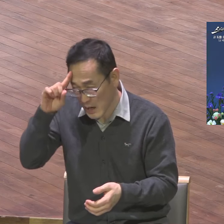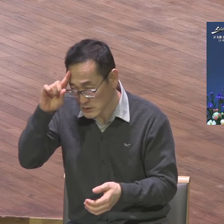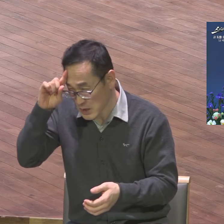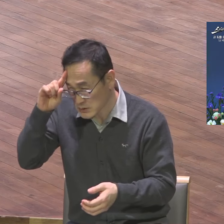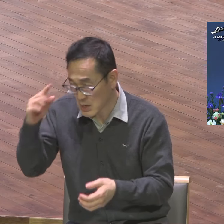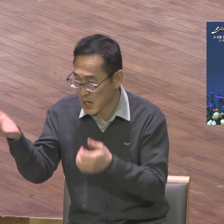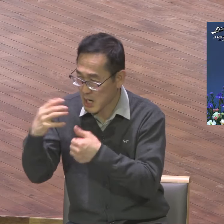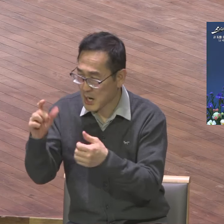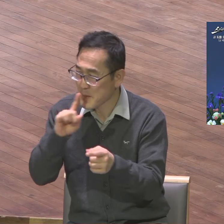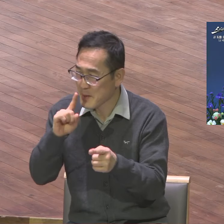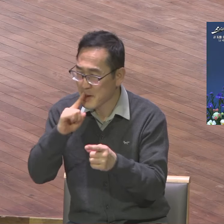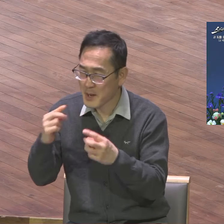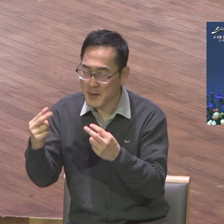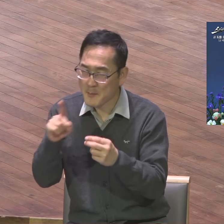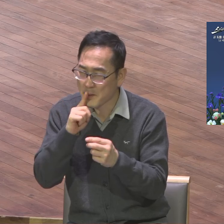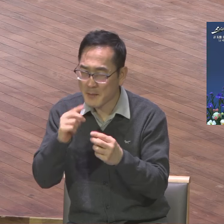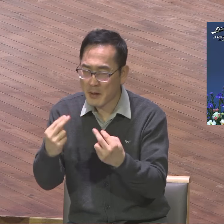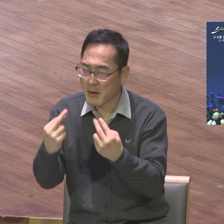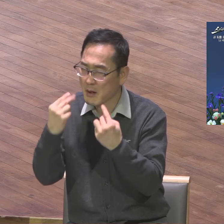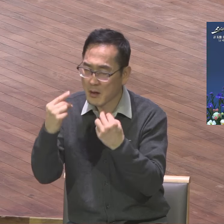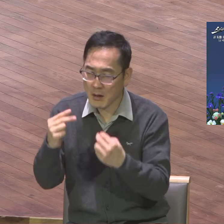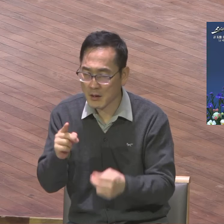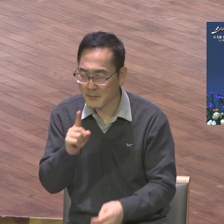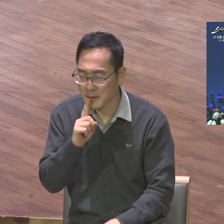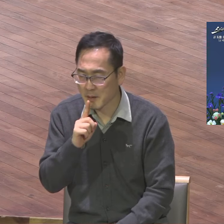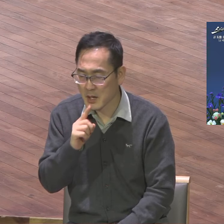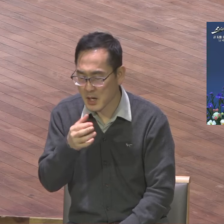그런 뜻이지요. 번아웃 신드롬.